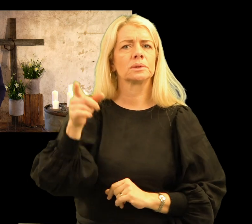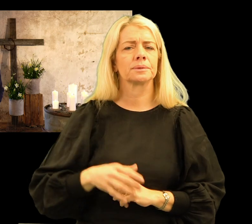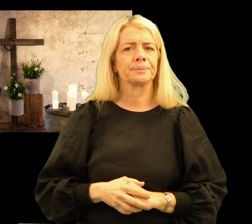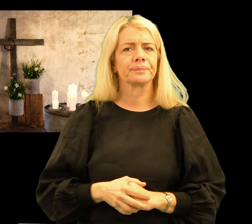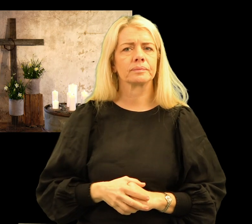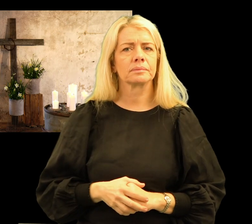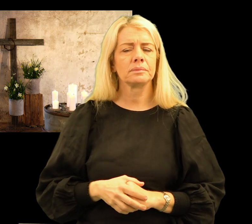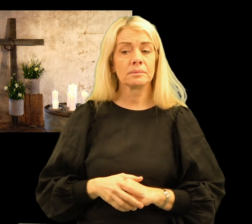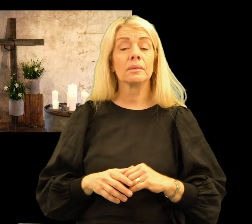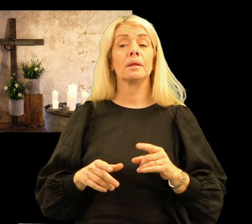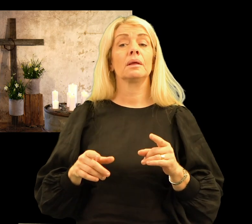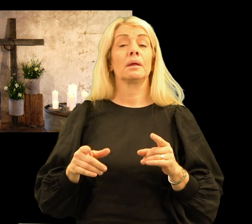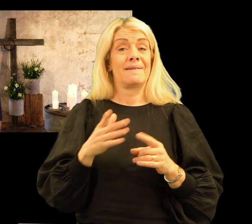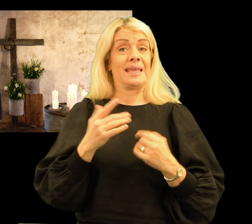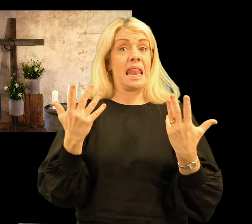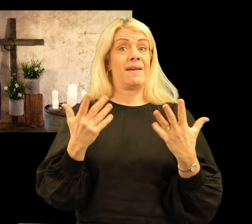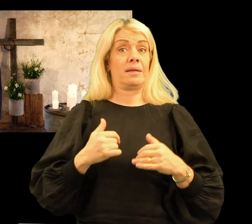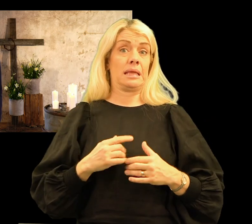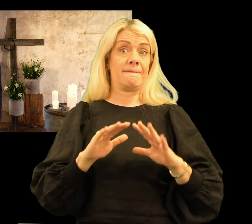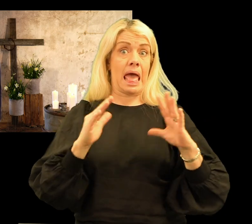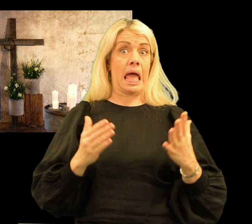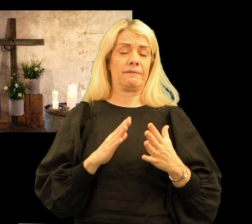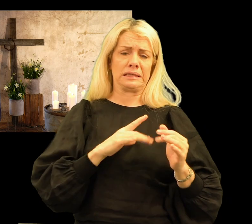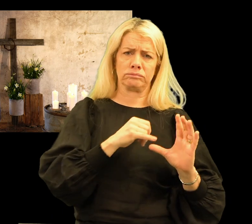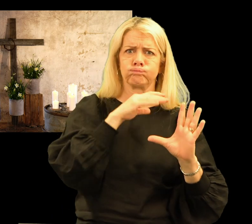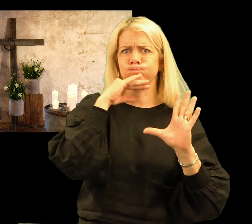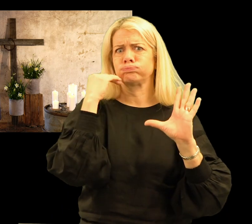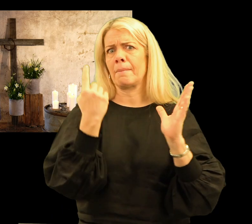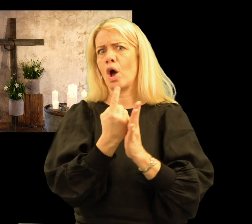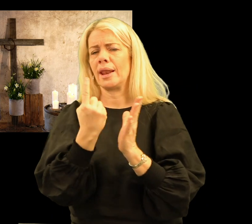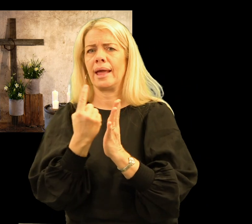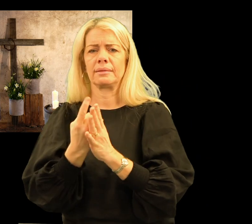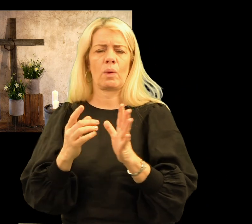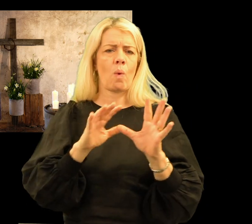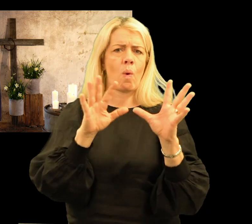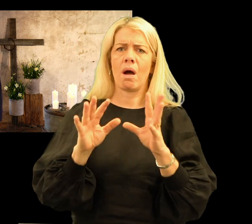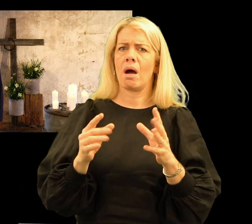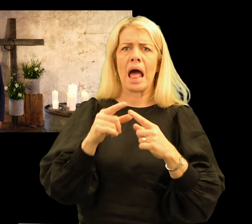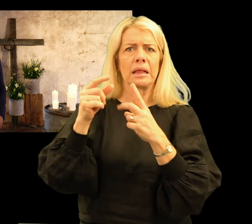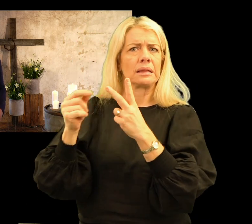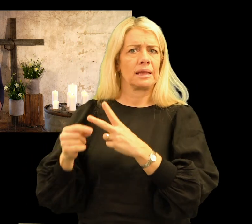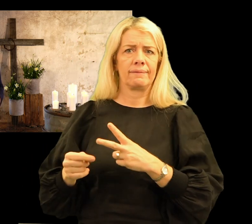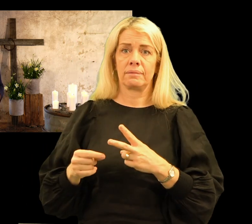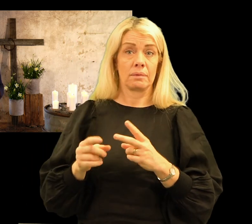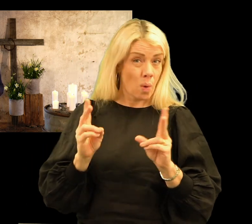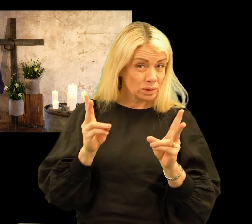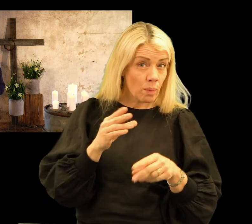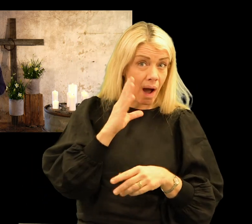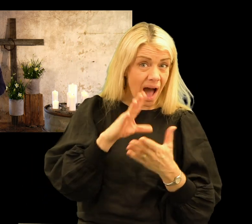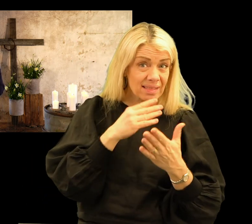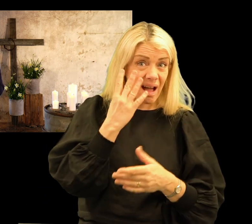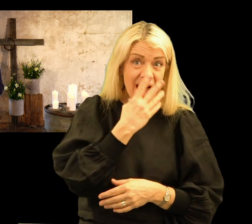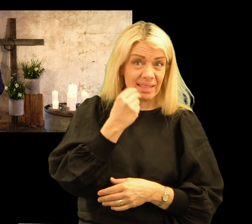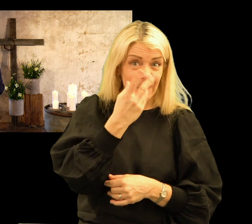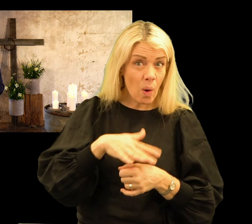Du och jag, vi lever i en värld full av möjligheter och alternativ, och det gäller även för det andliga området. Vi kan